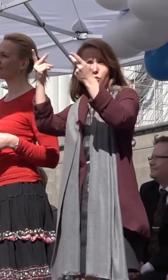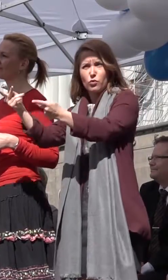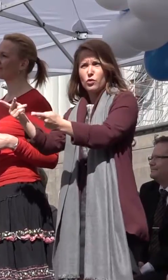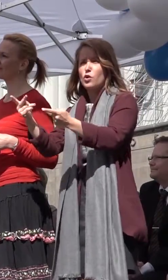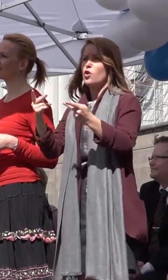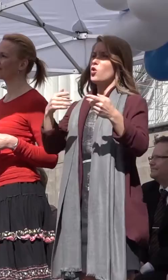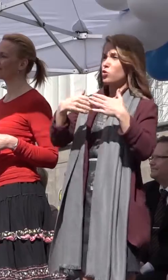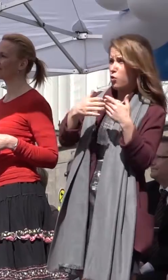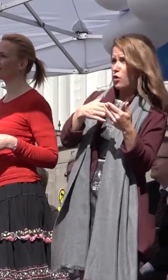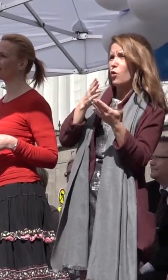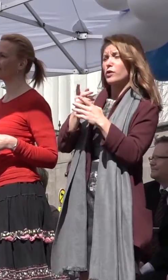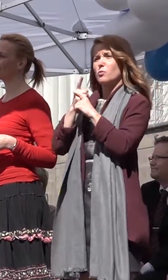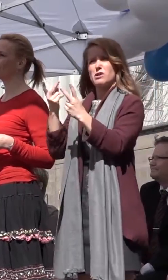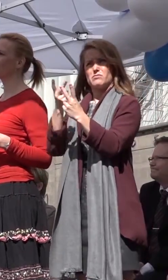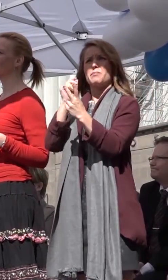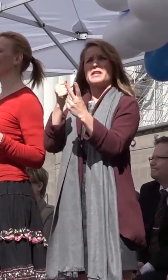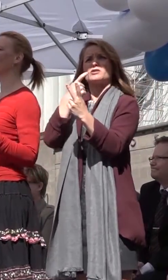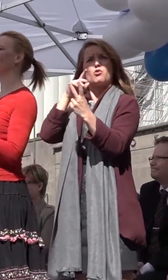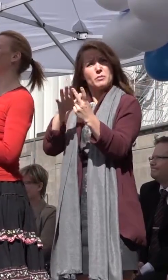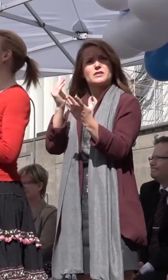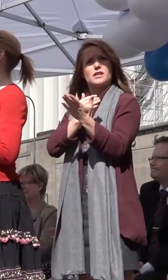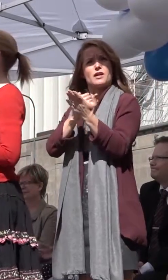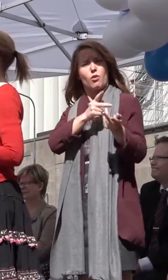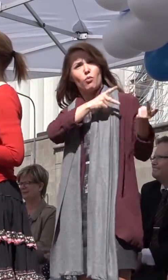ja oikeudenmukaisuus pitää säilyä Suomessa.